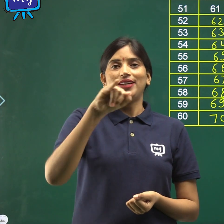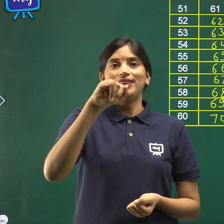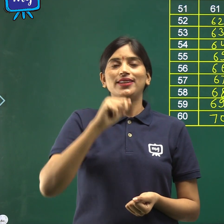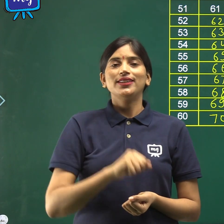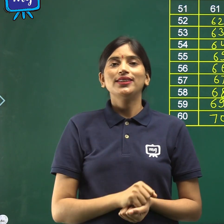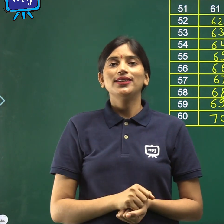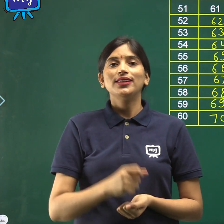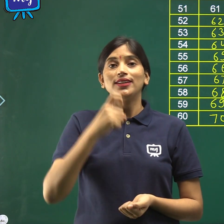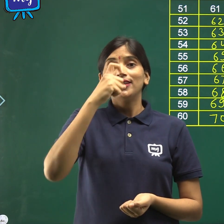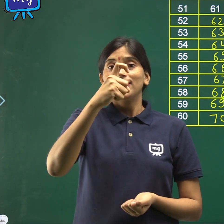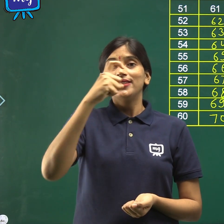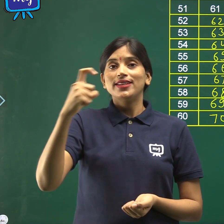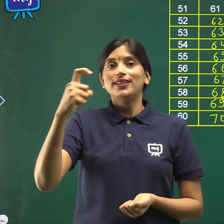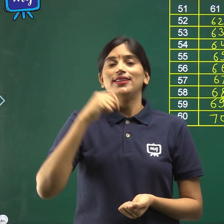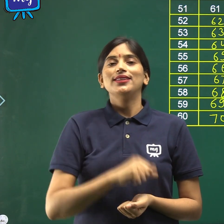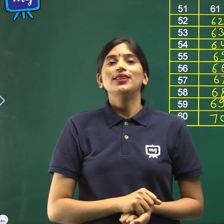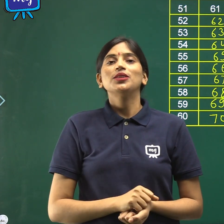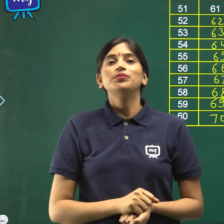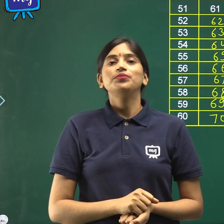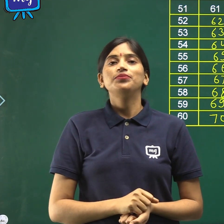76, 77,